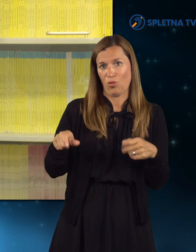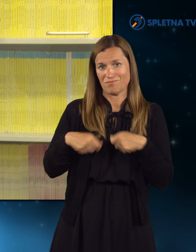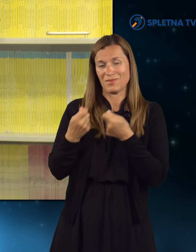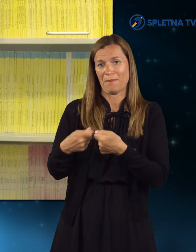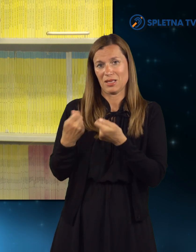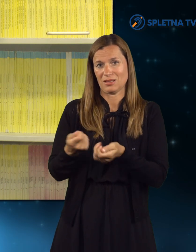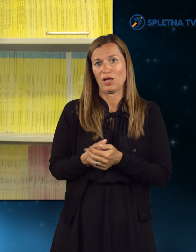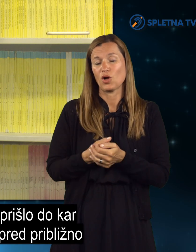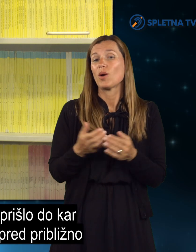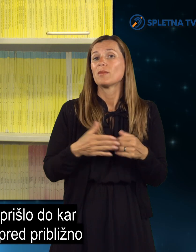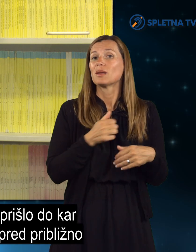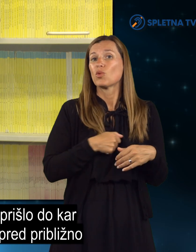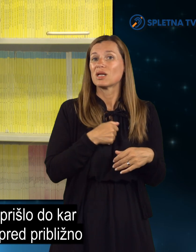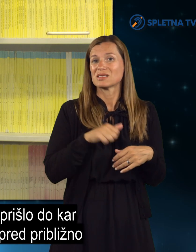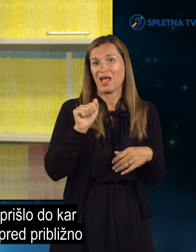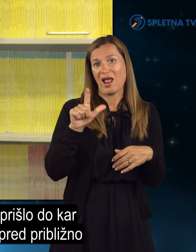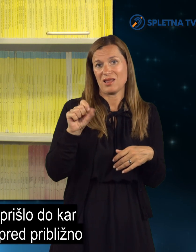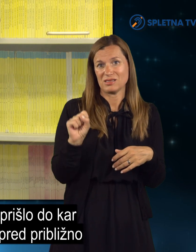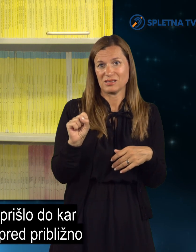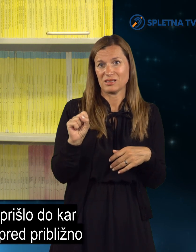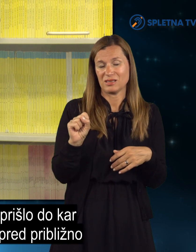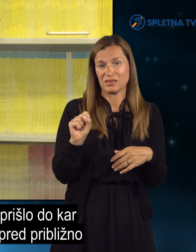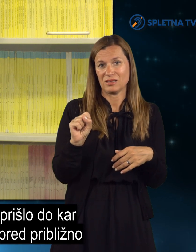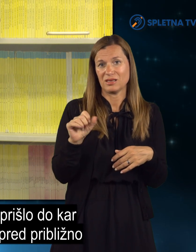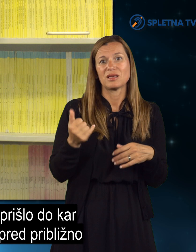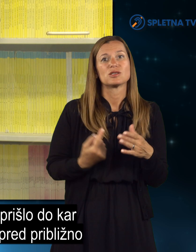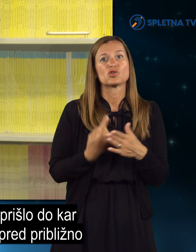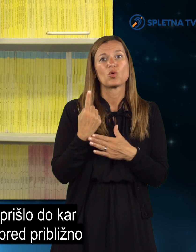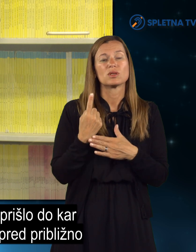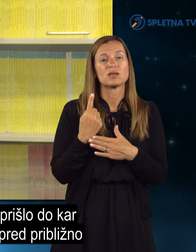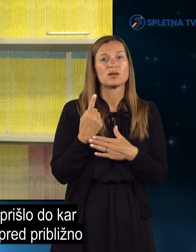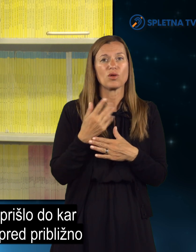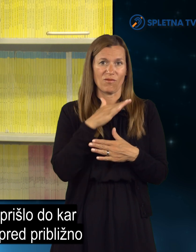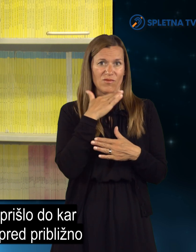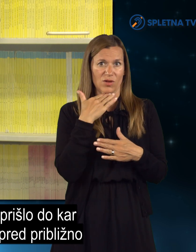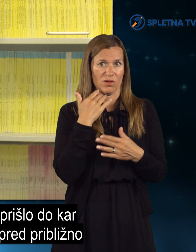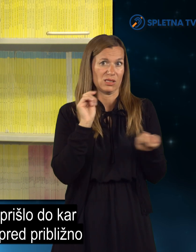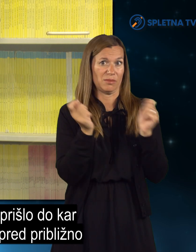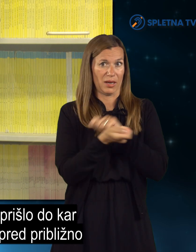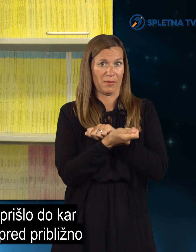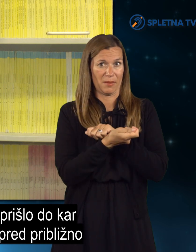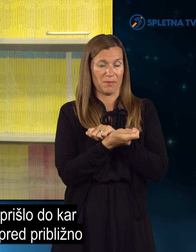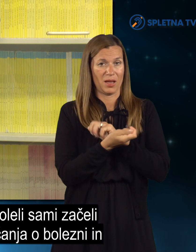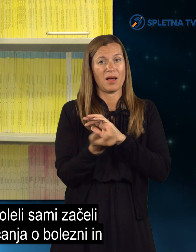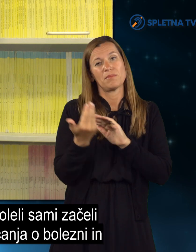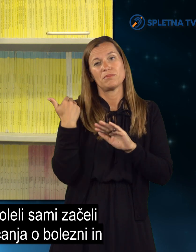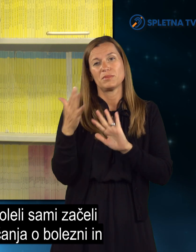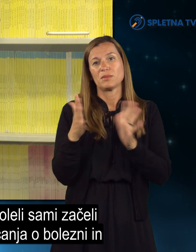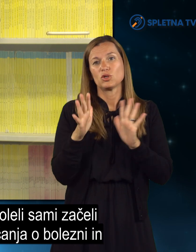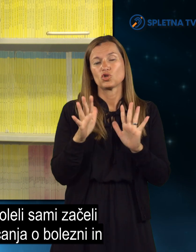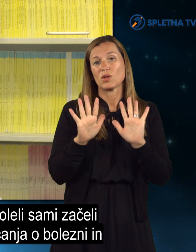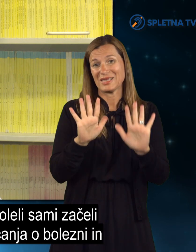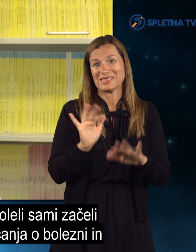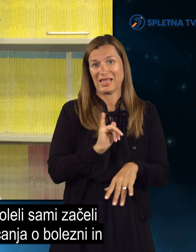No, pri bolezni ALS je prišlo do kar velikega preobrata pred približno 10 leti,